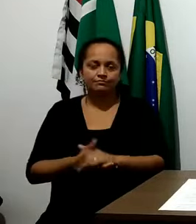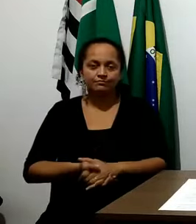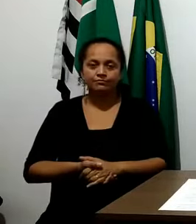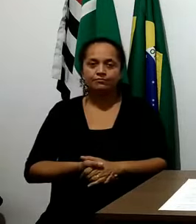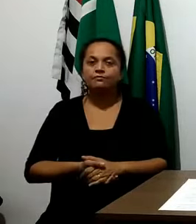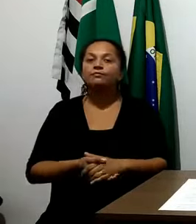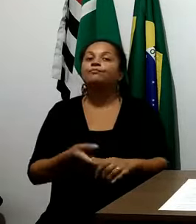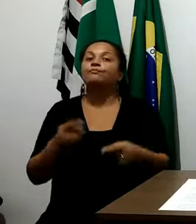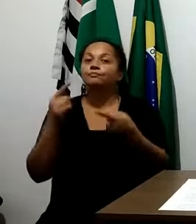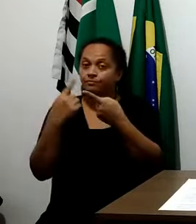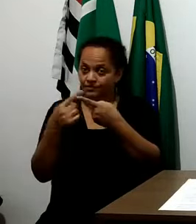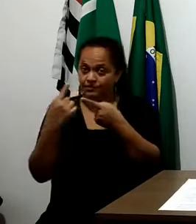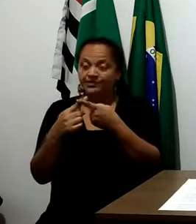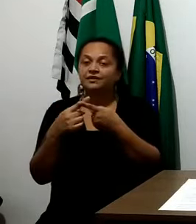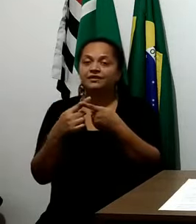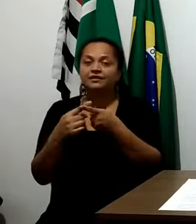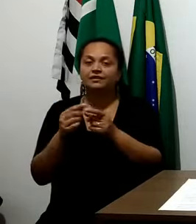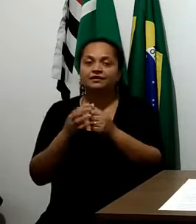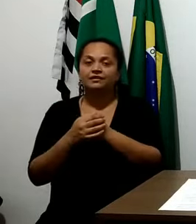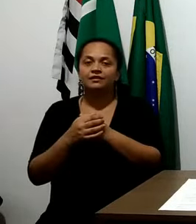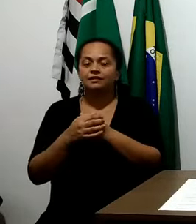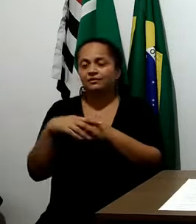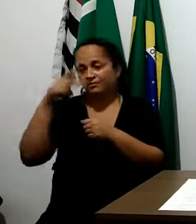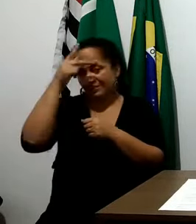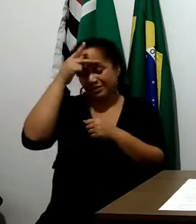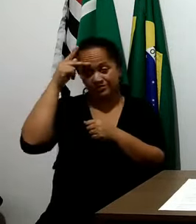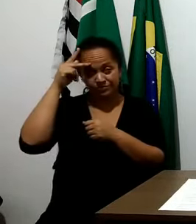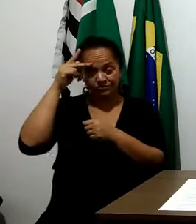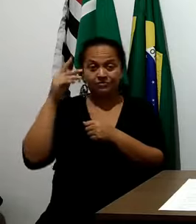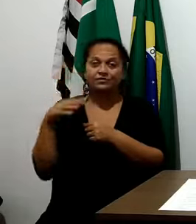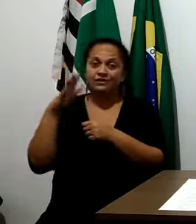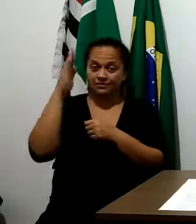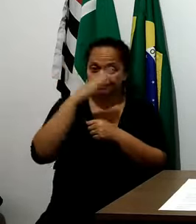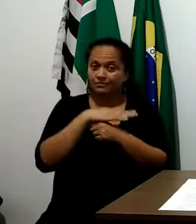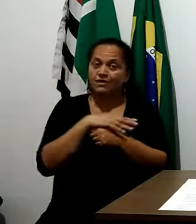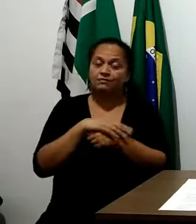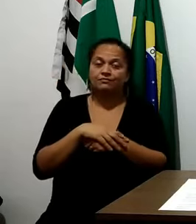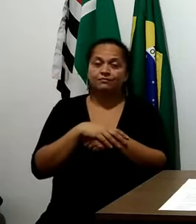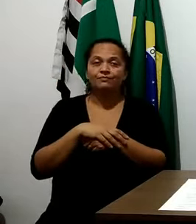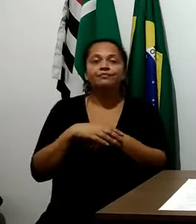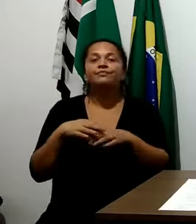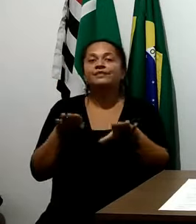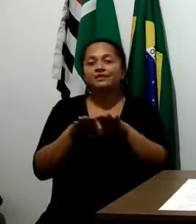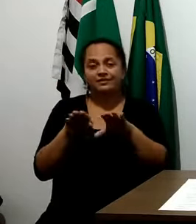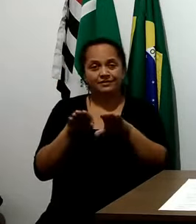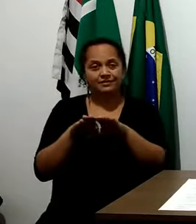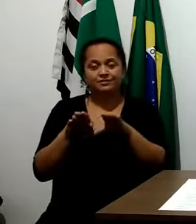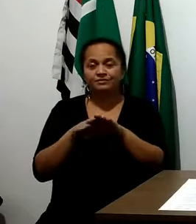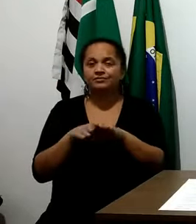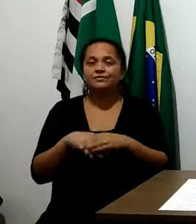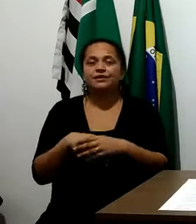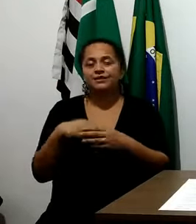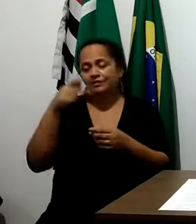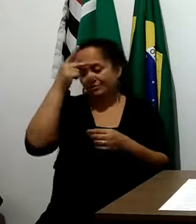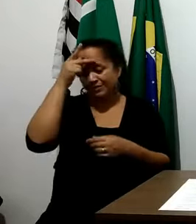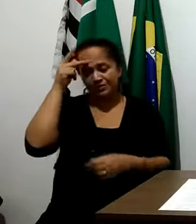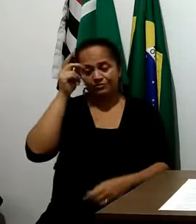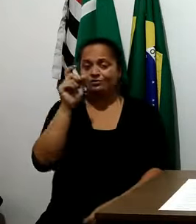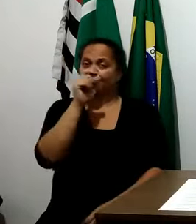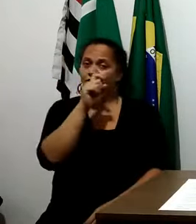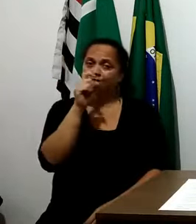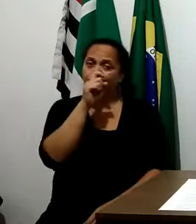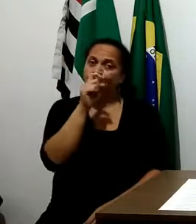Porque as vossas mãos estão contaminadas de sangue, e os vossos dedos de iniquidade, e os vossos lábios falam